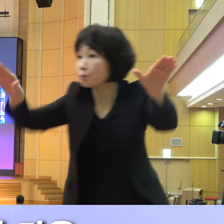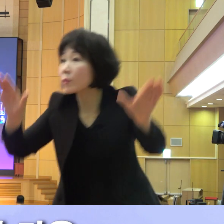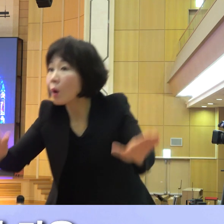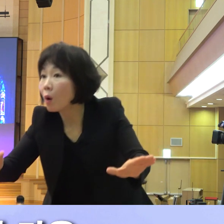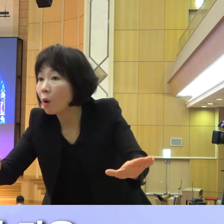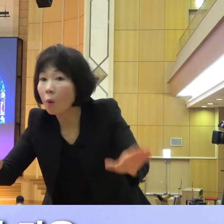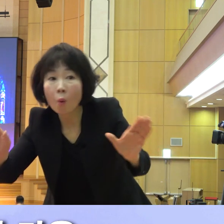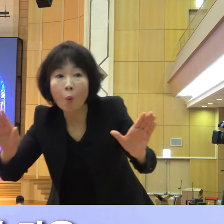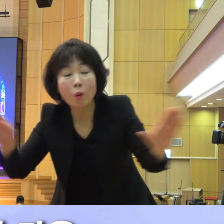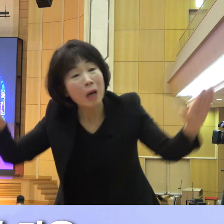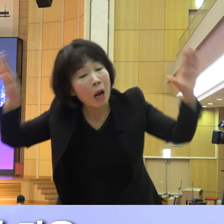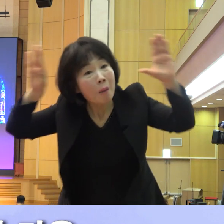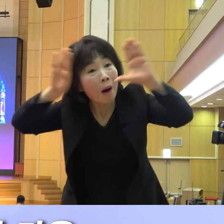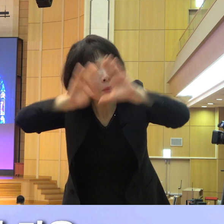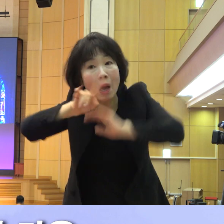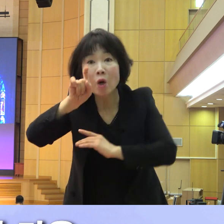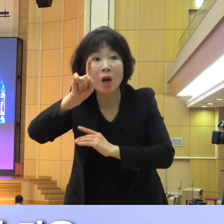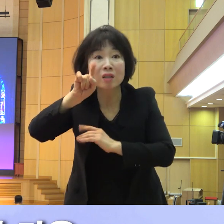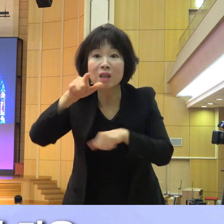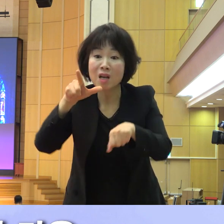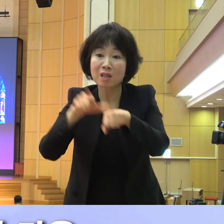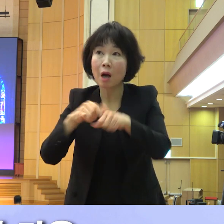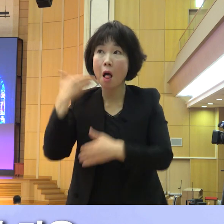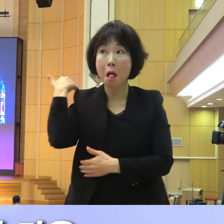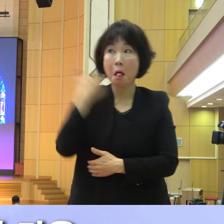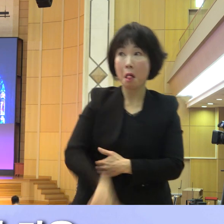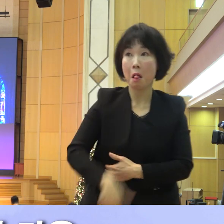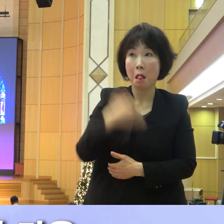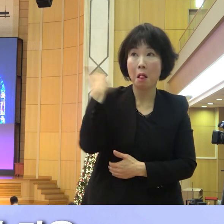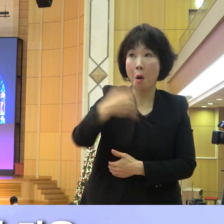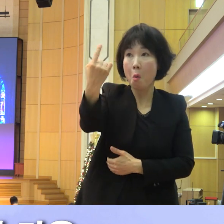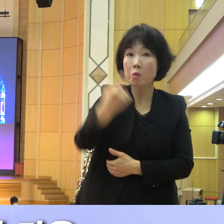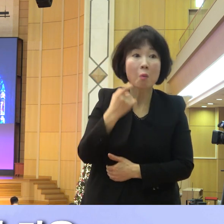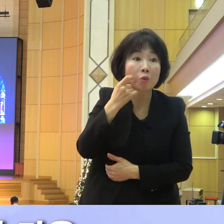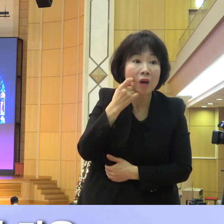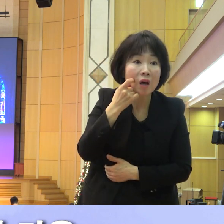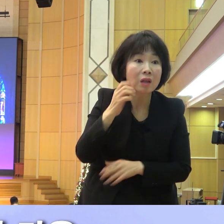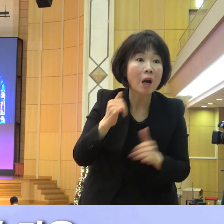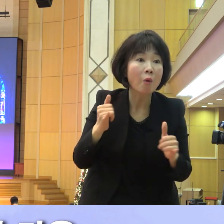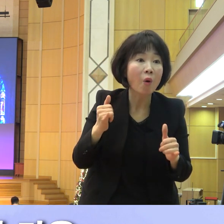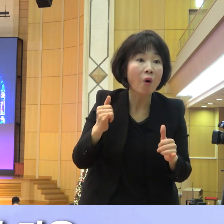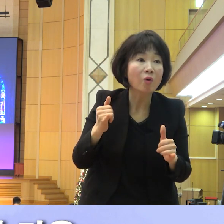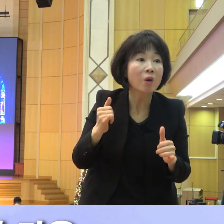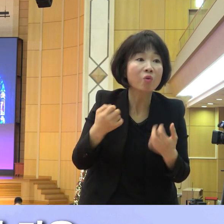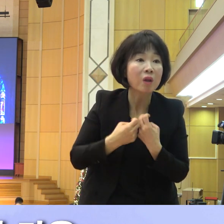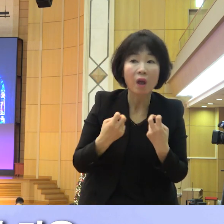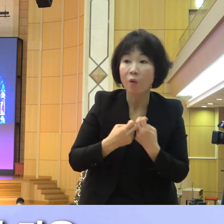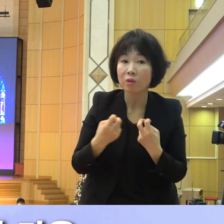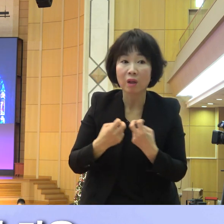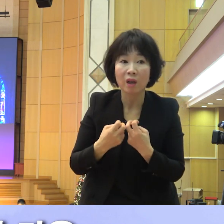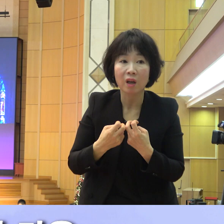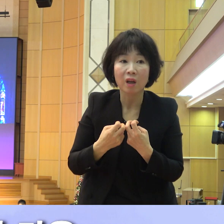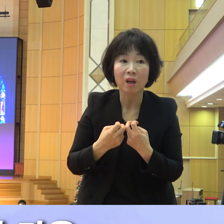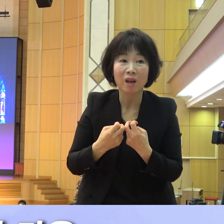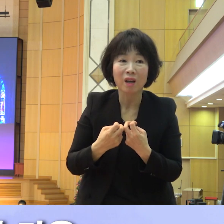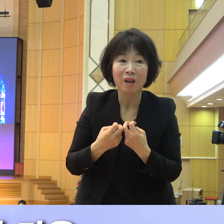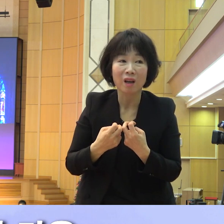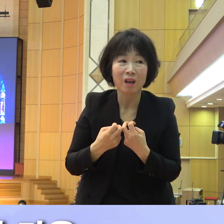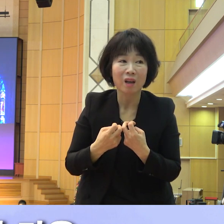밤 12시부터 했는데 자정부터 했는데 올해는 11시 반부터입니다. 그리고